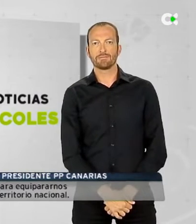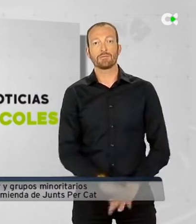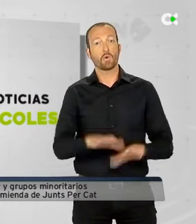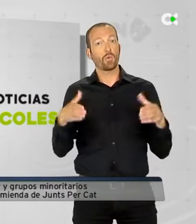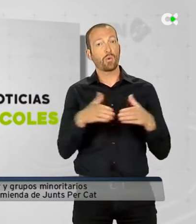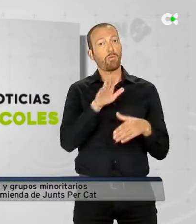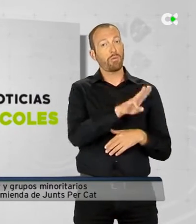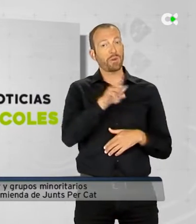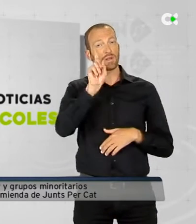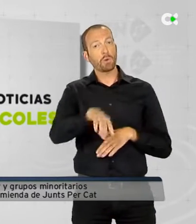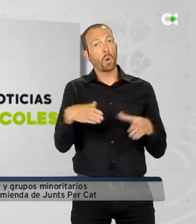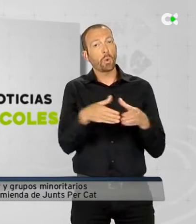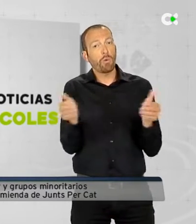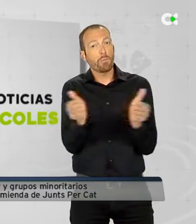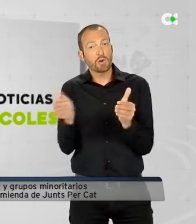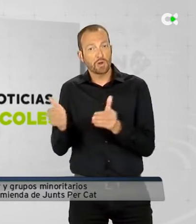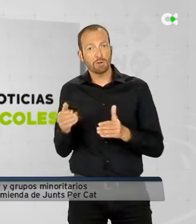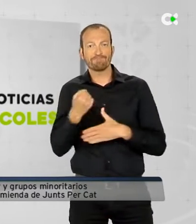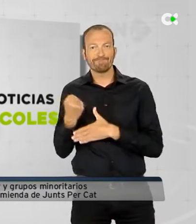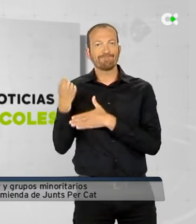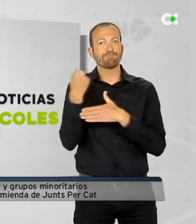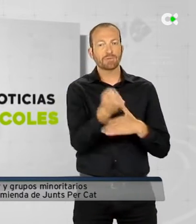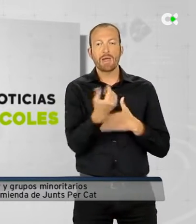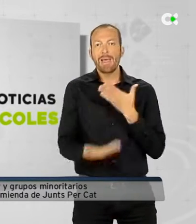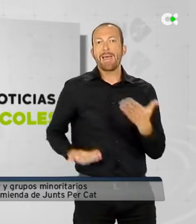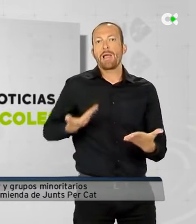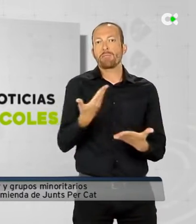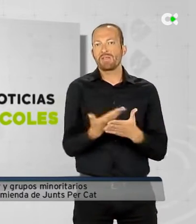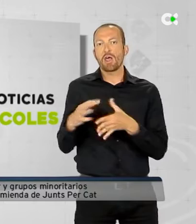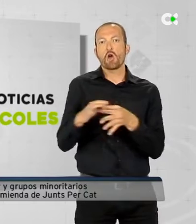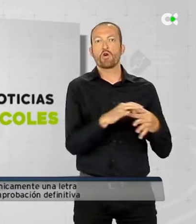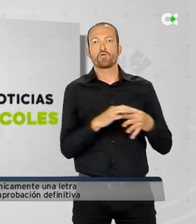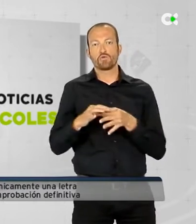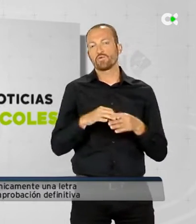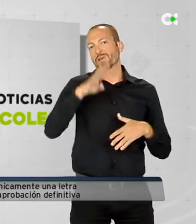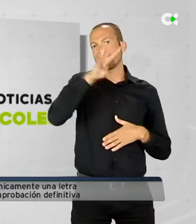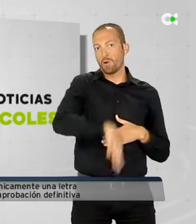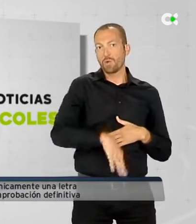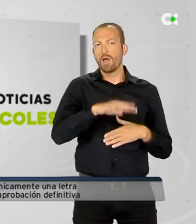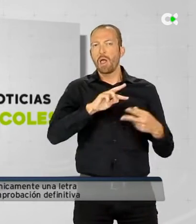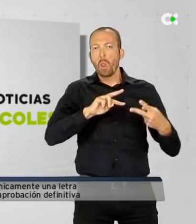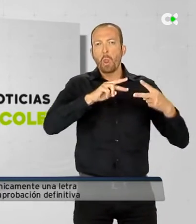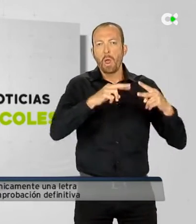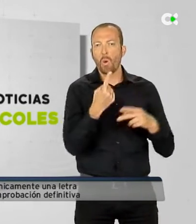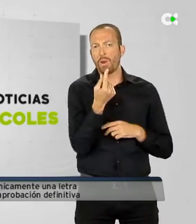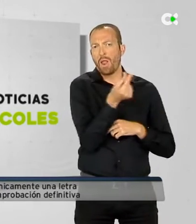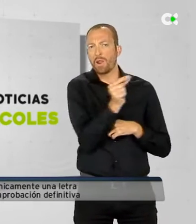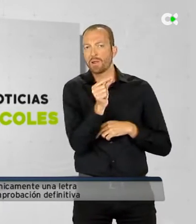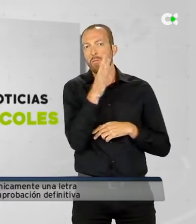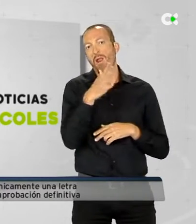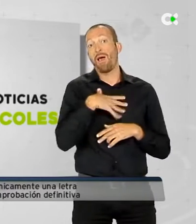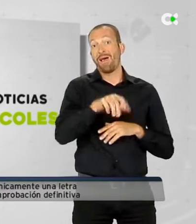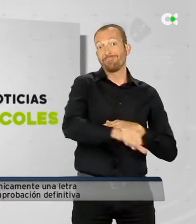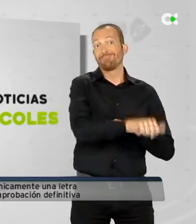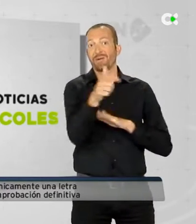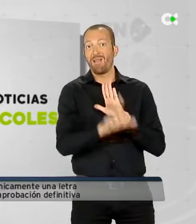El Partido Popular y grupos minoritarios han apoyado una enmienda de Junts per Cat que corregía únicamente una letra para impedir la